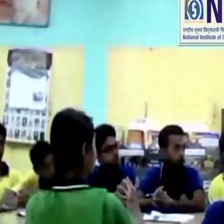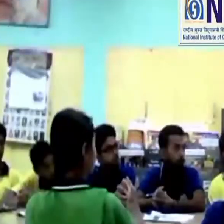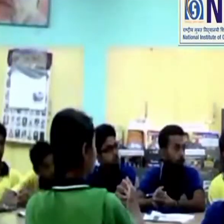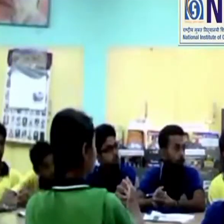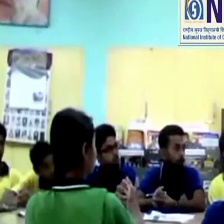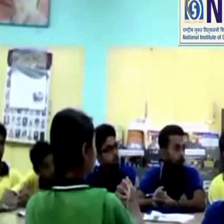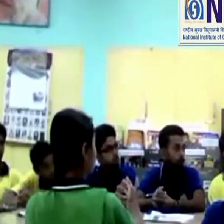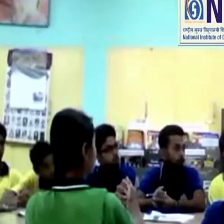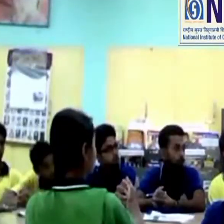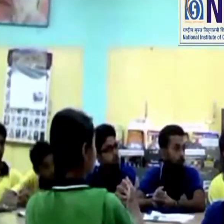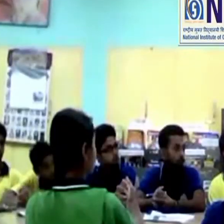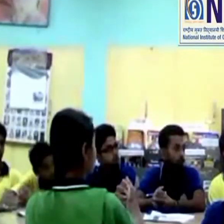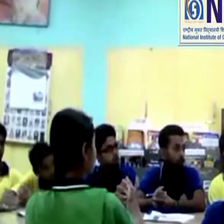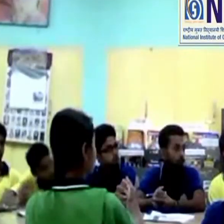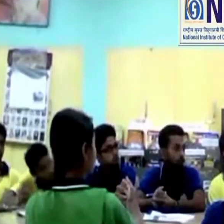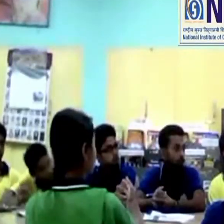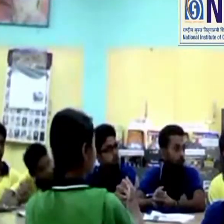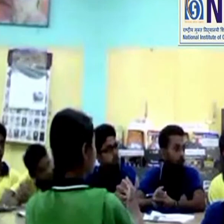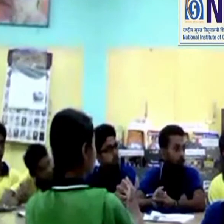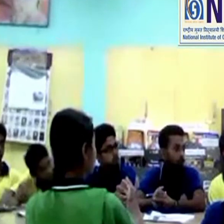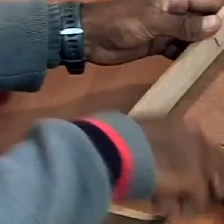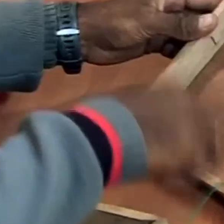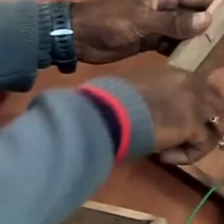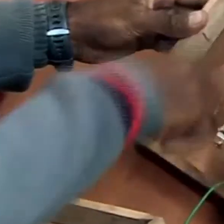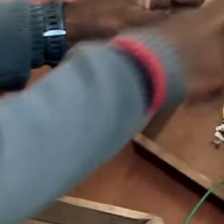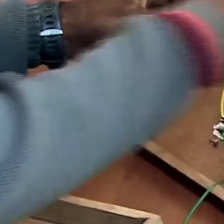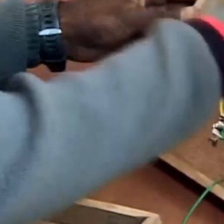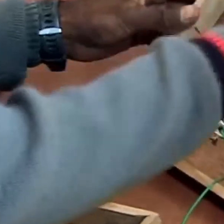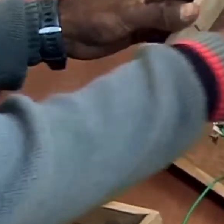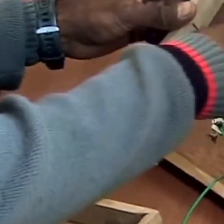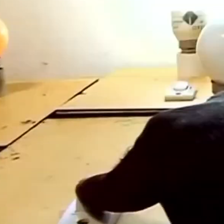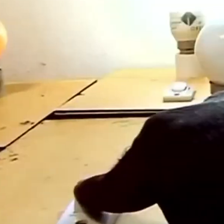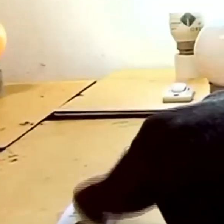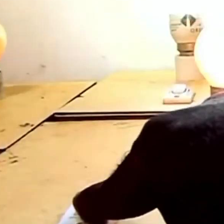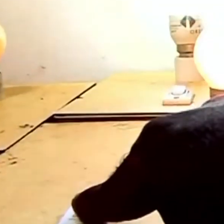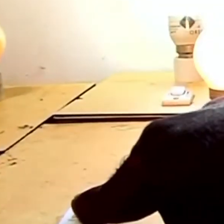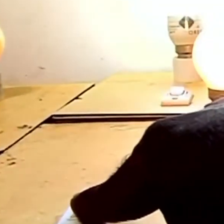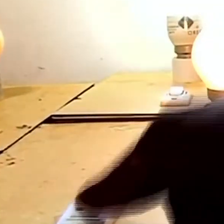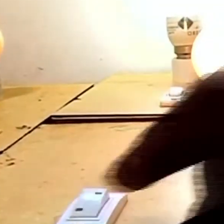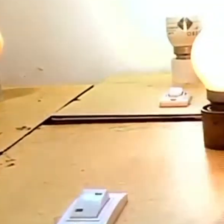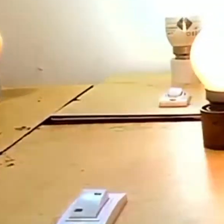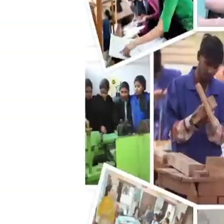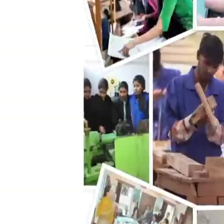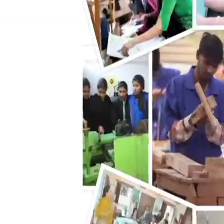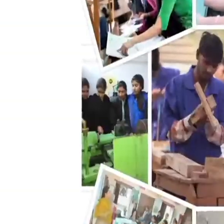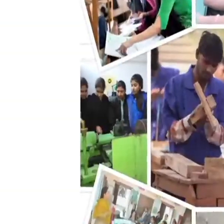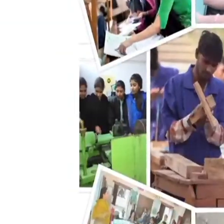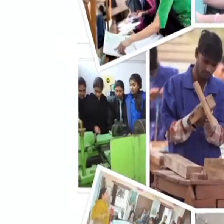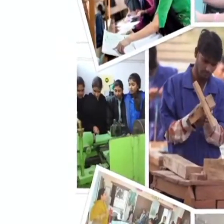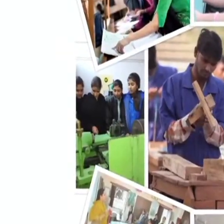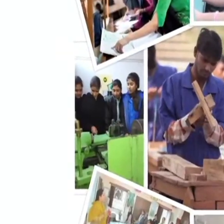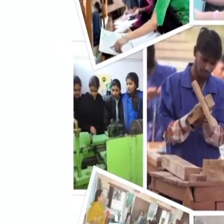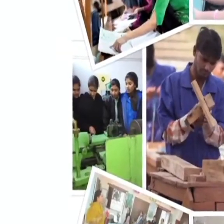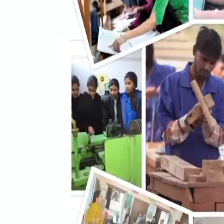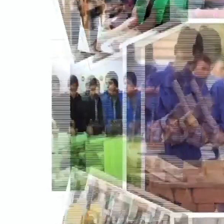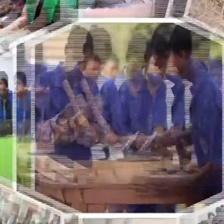रास्ता स्वयं चुने। जीवन ये प्रकाशित करने, राहों को आलोकित